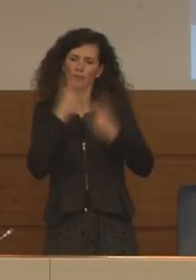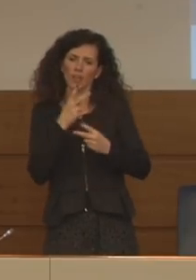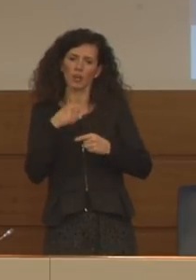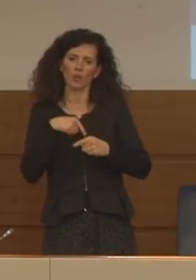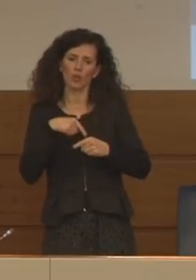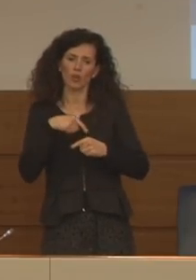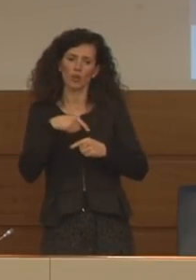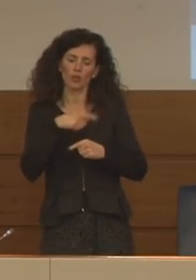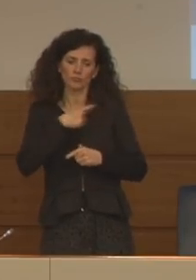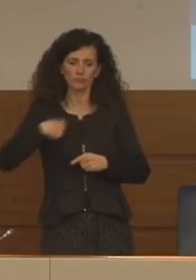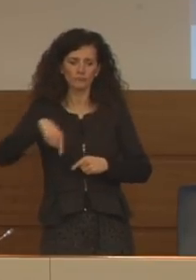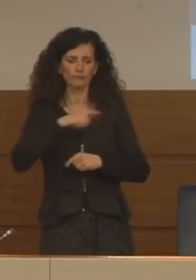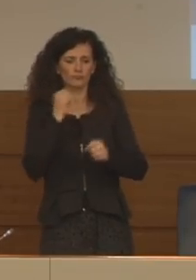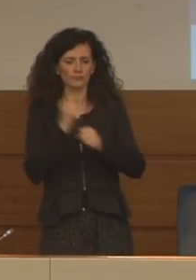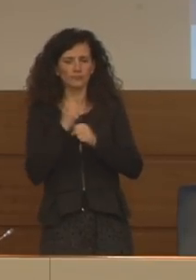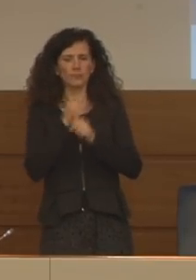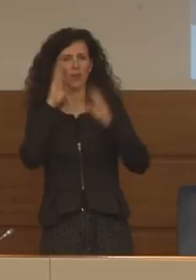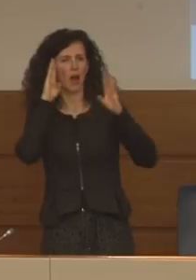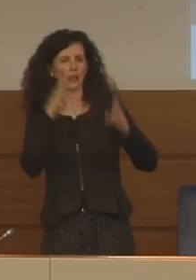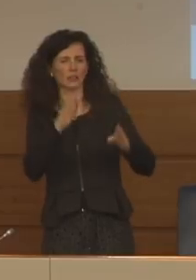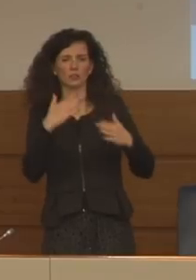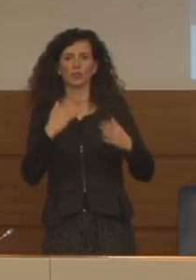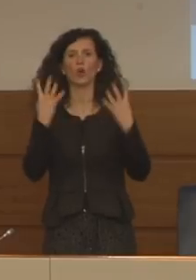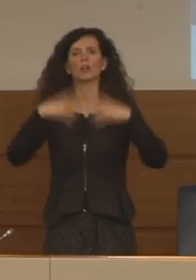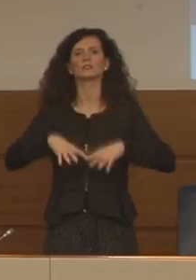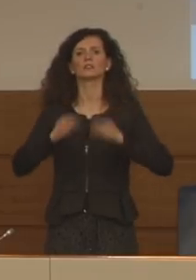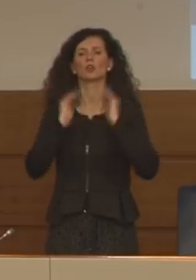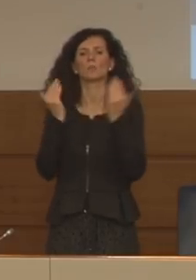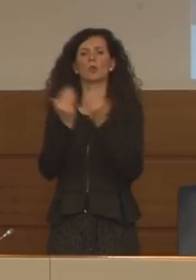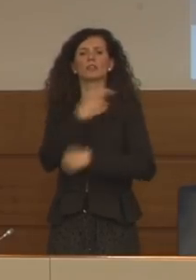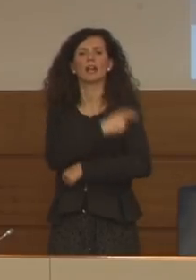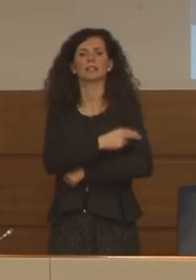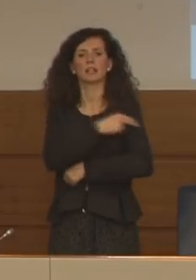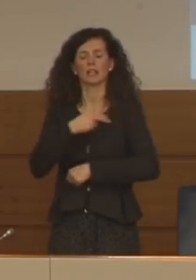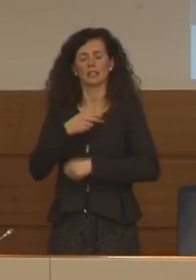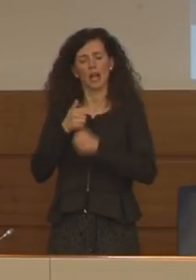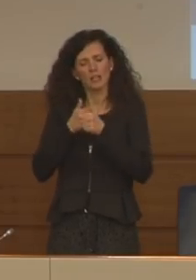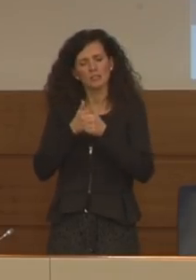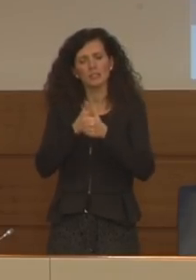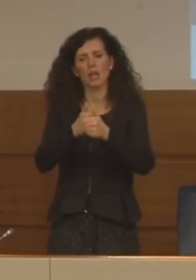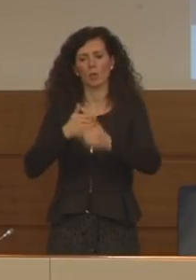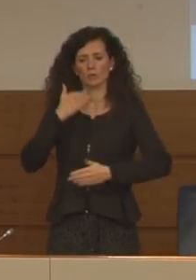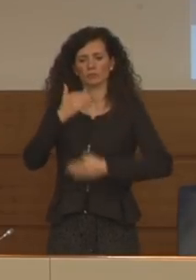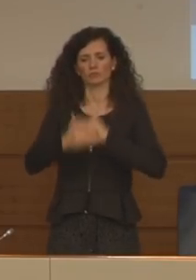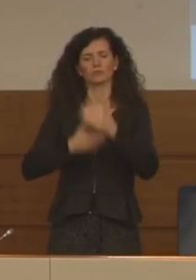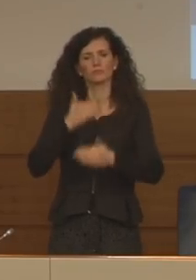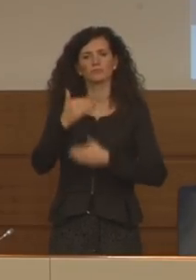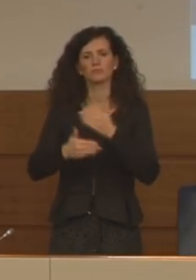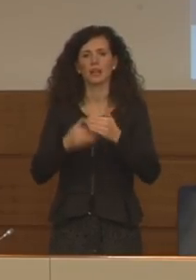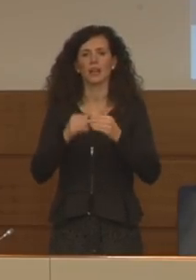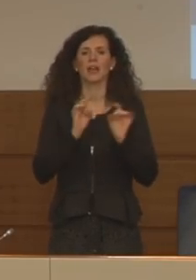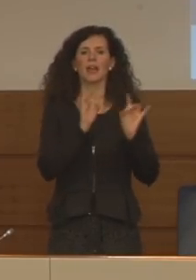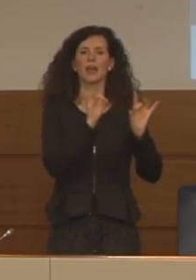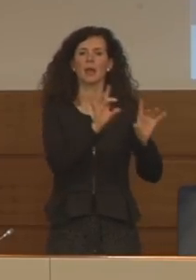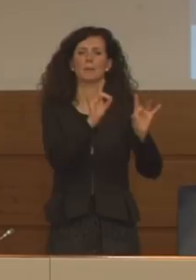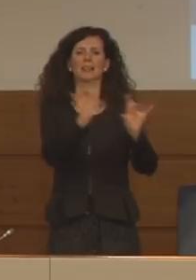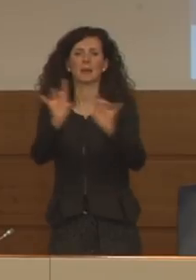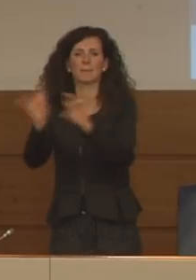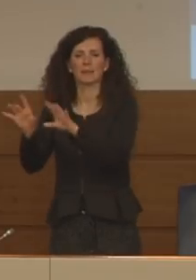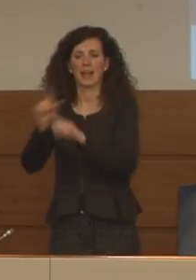livello di attenzione con cui l'organizzazione mondiale della sanità segue l'andamento dell'epidemia in